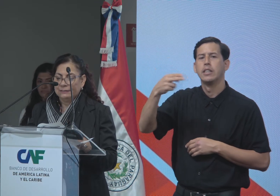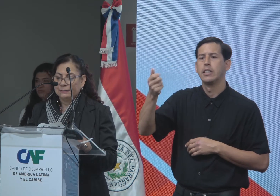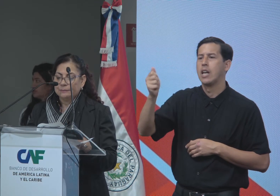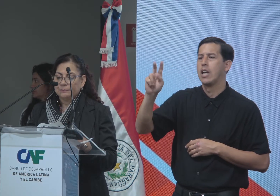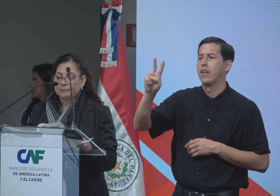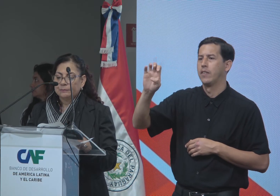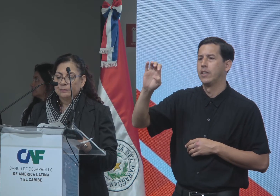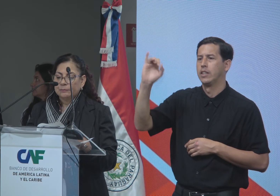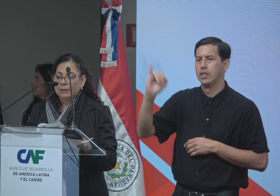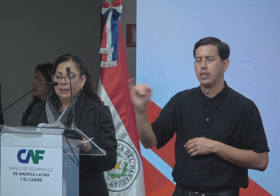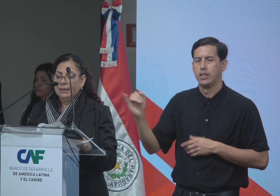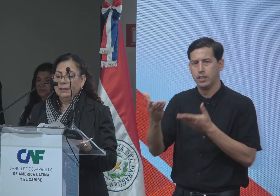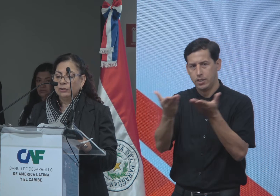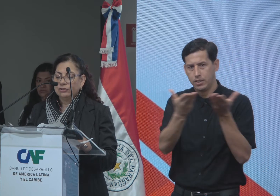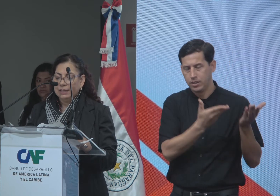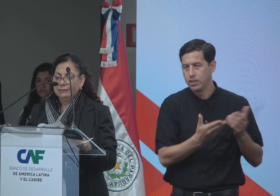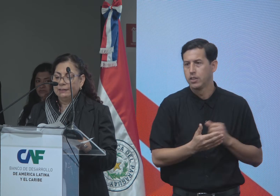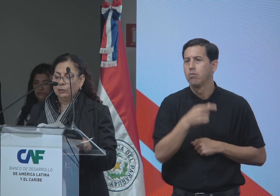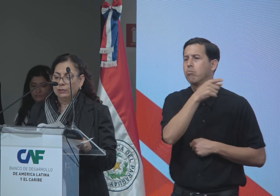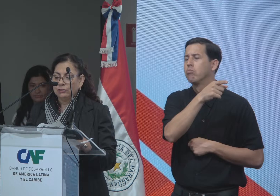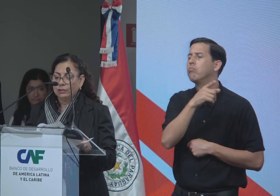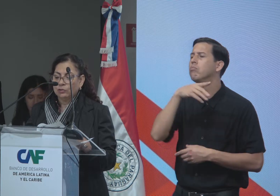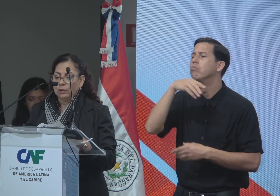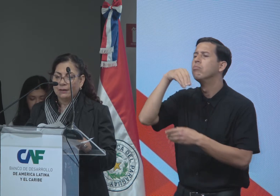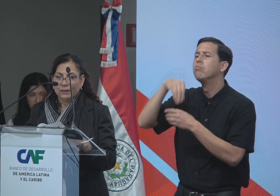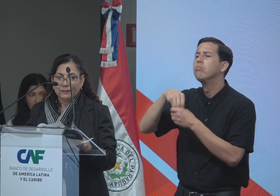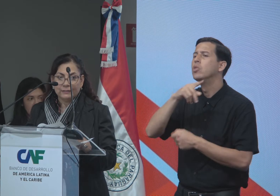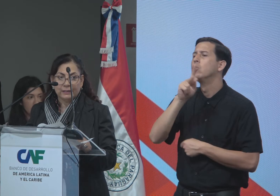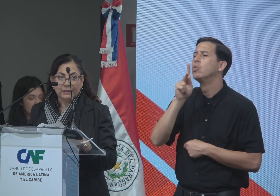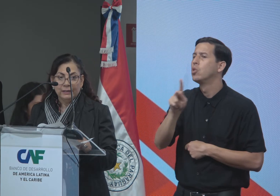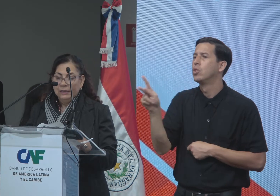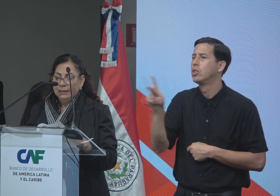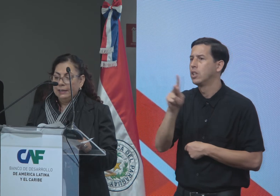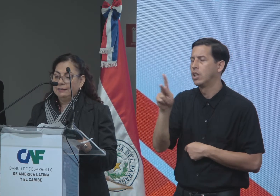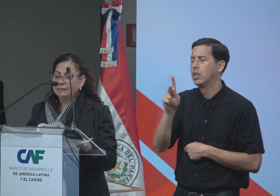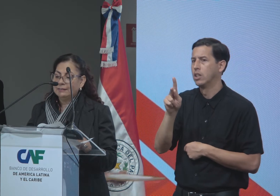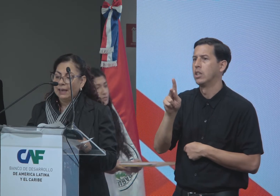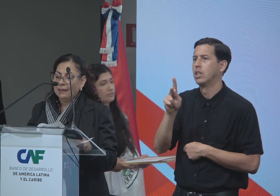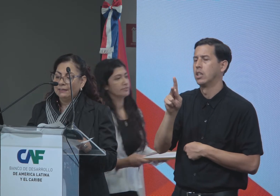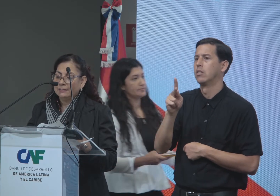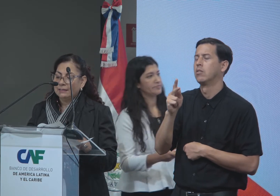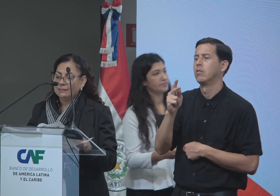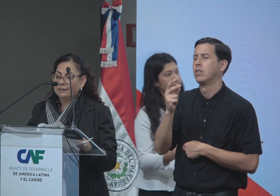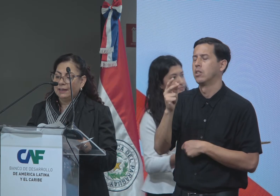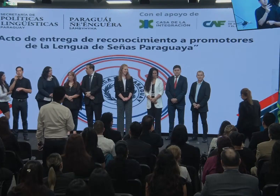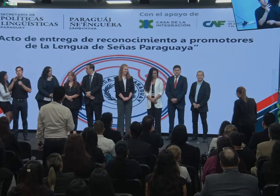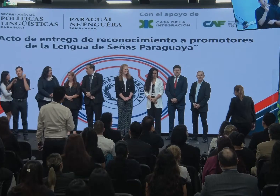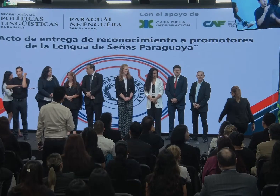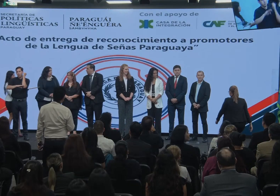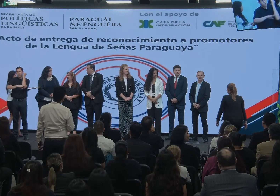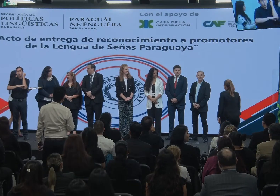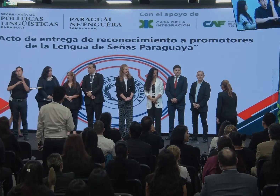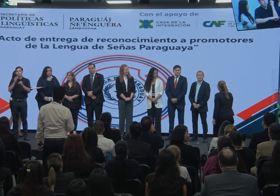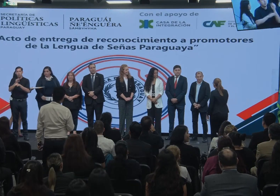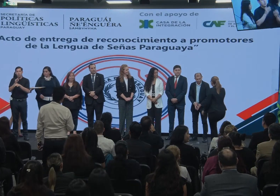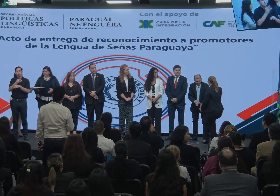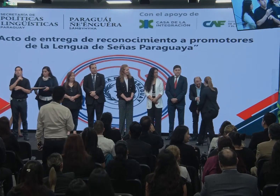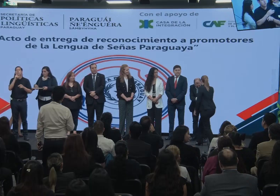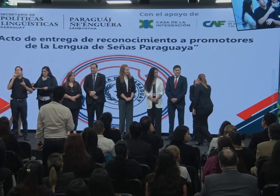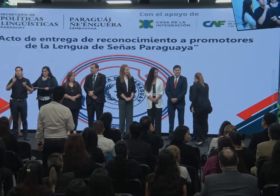Fernández. Ella es docente de educación escolar básica, es licenciada en Ciencias de la Educación